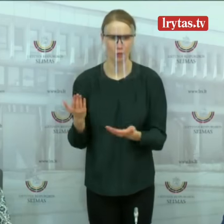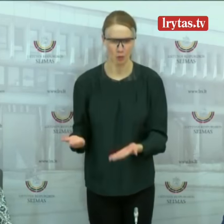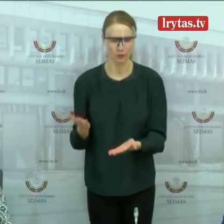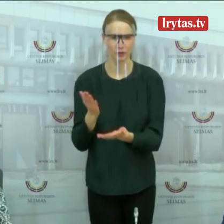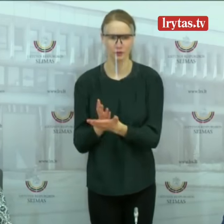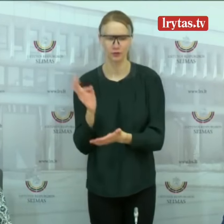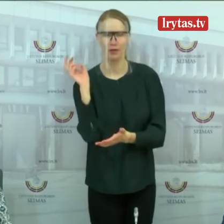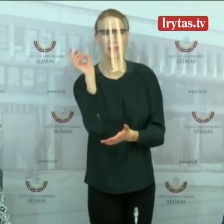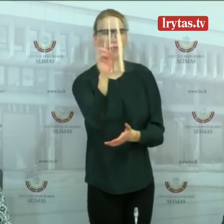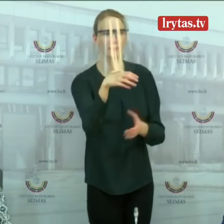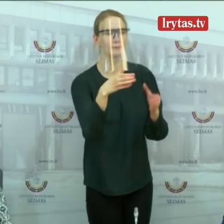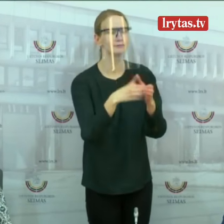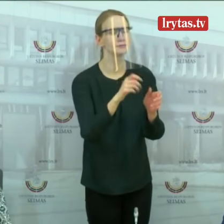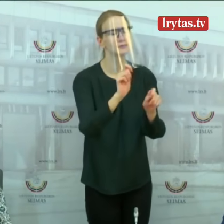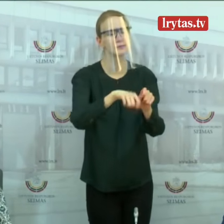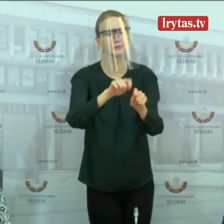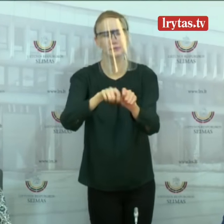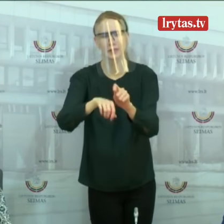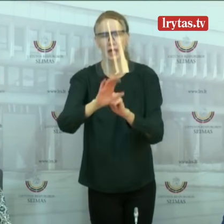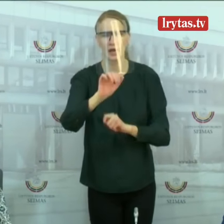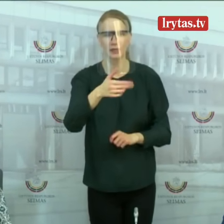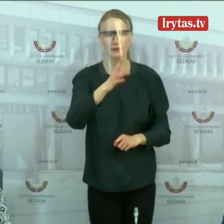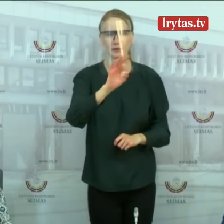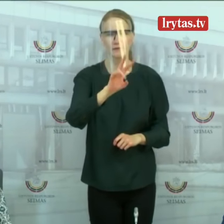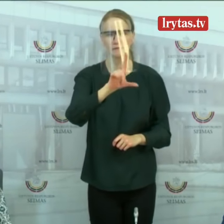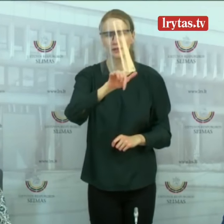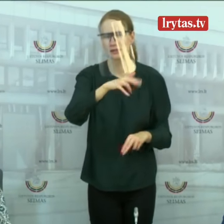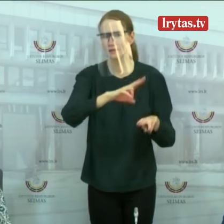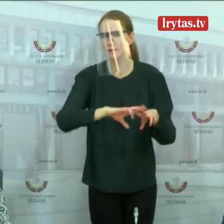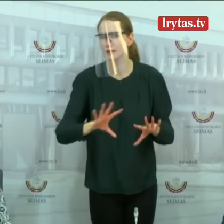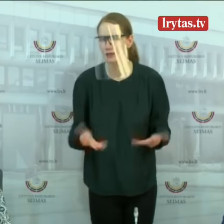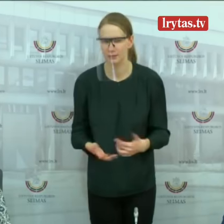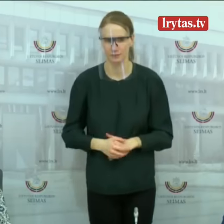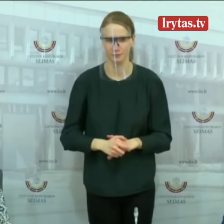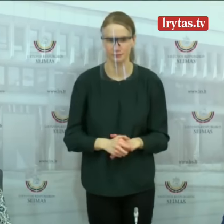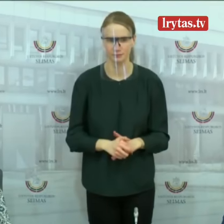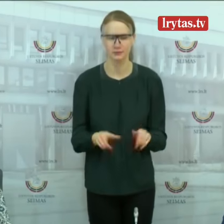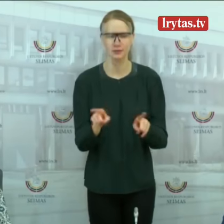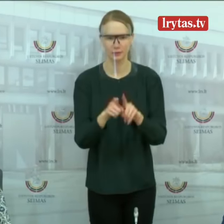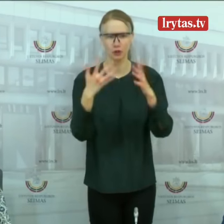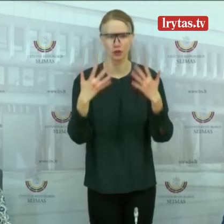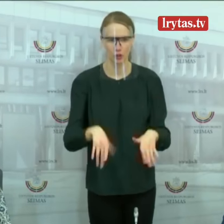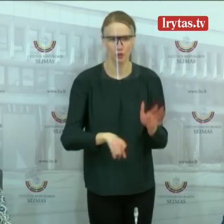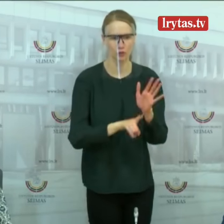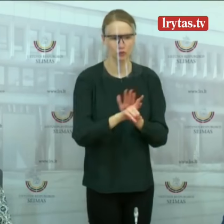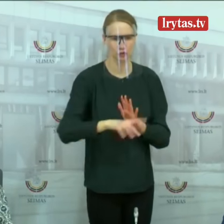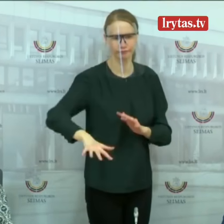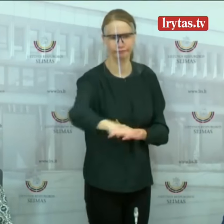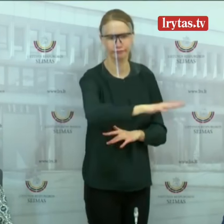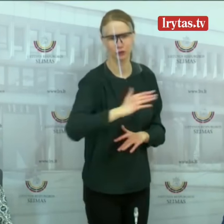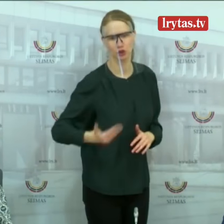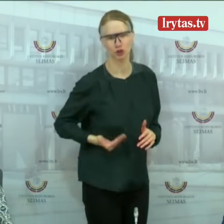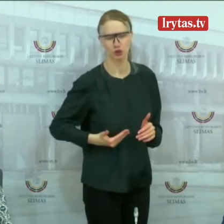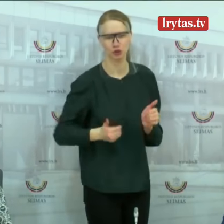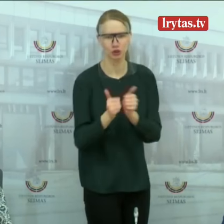pensionate, atlieka epidemiologinę diagnostiką ir taip pat tenais yra jau atliekami gyventojų tyrimai.